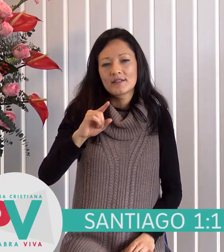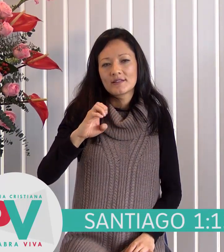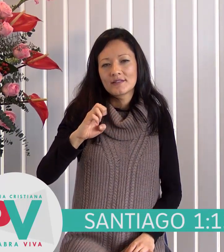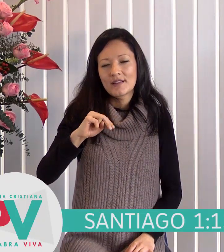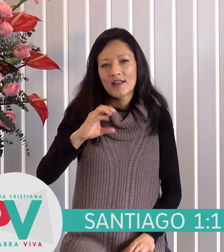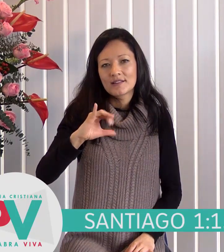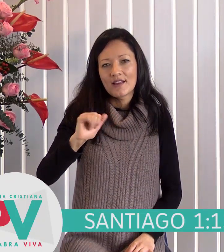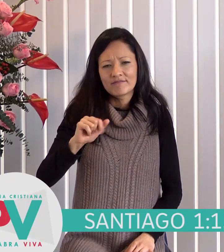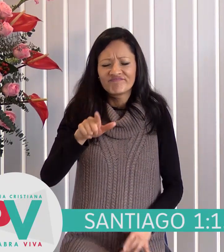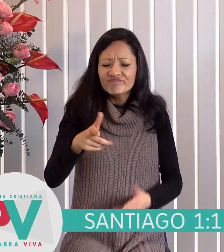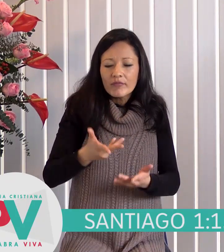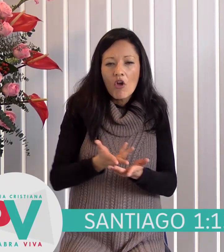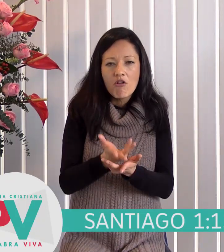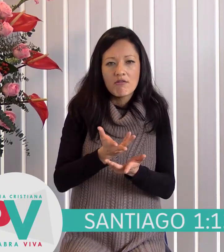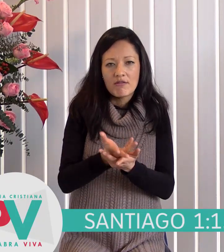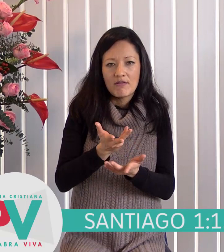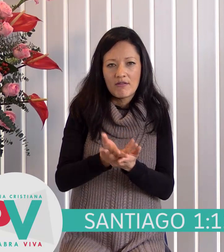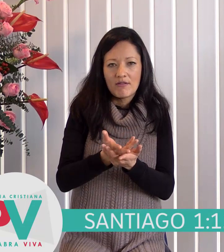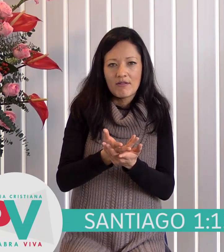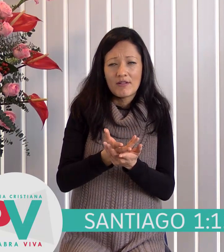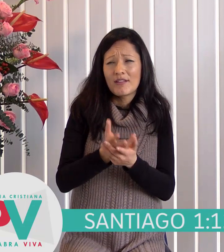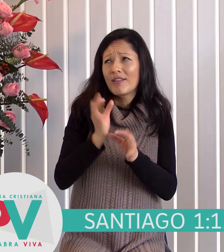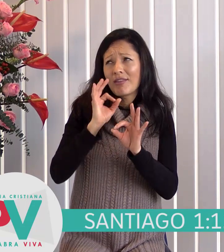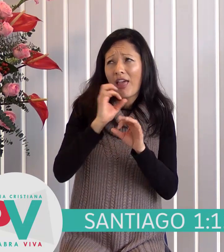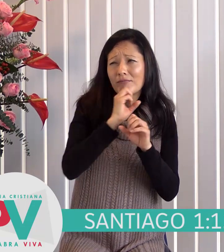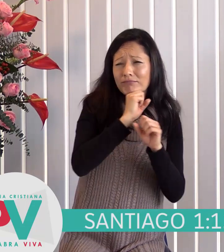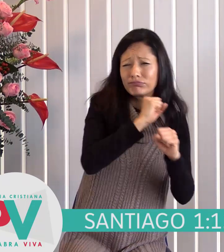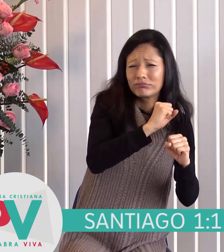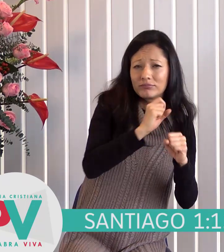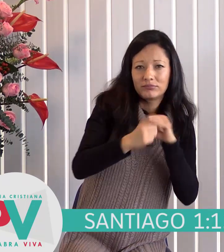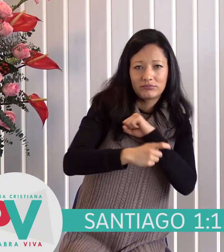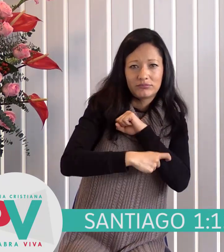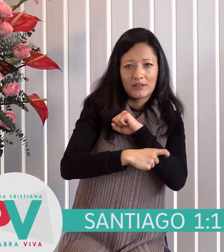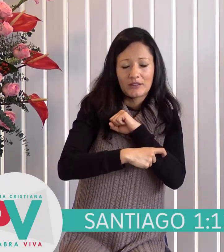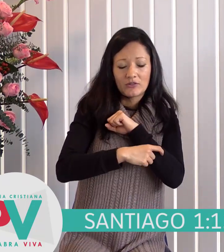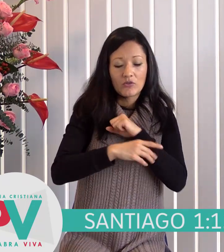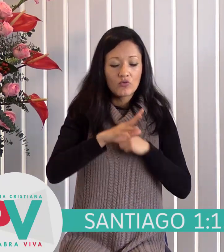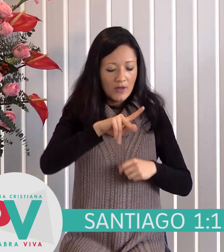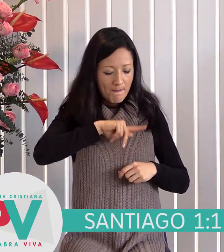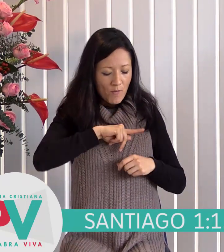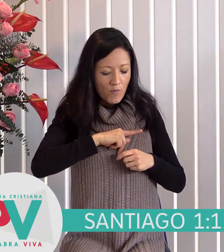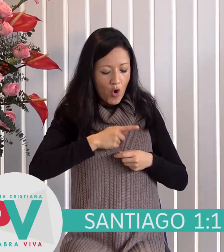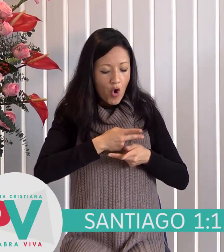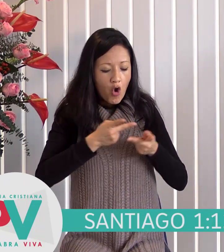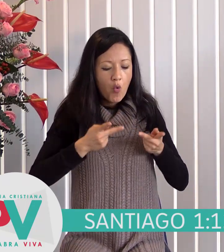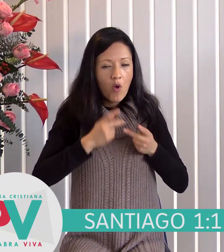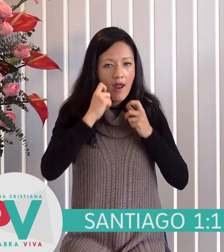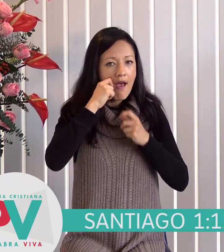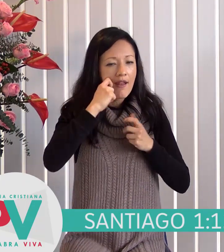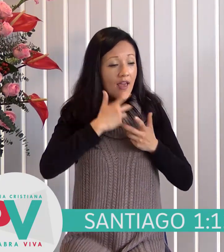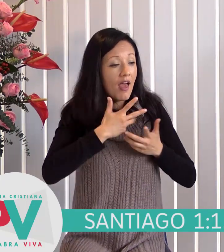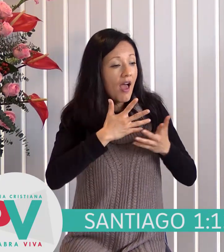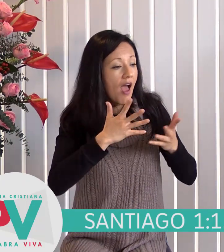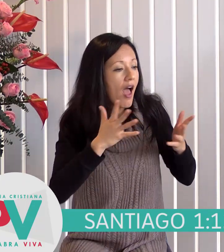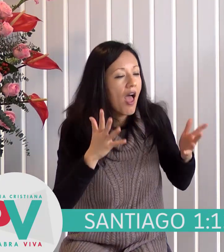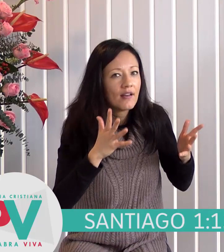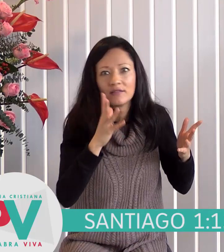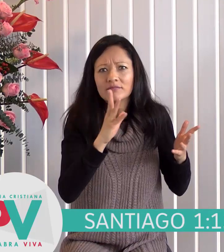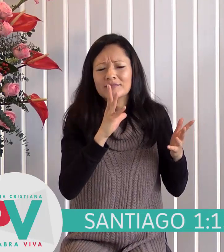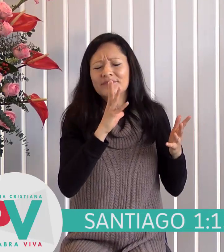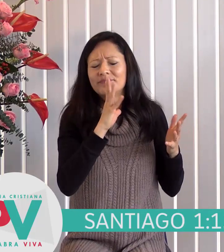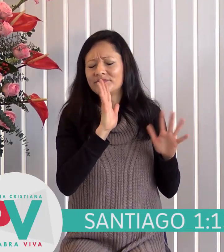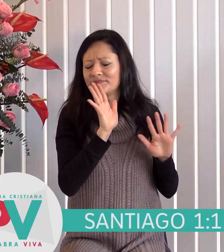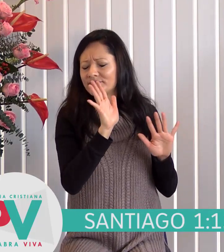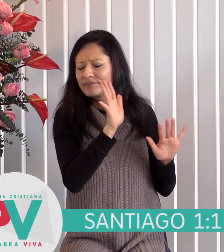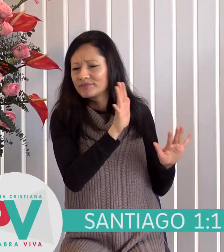Consejo, no nos metas en tentación, no dé lugar a las cosas de la carne. Señor, quita todas